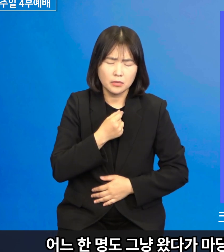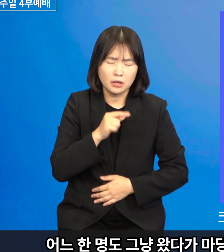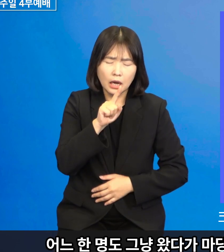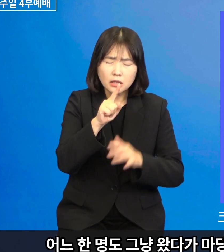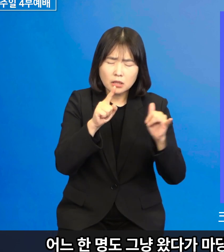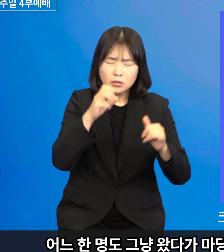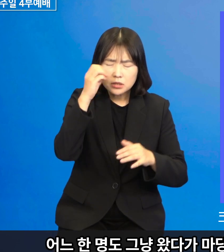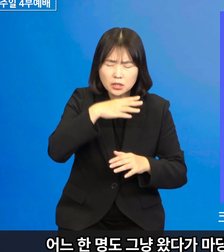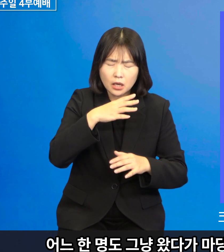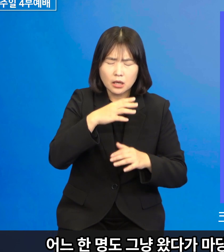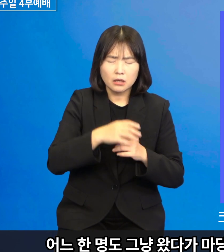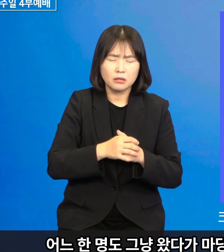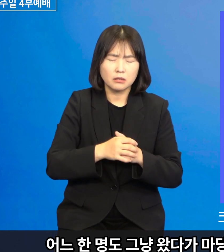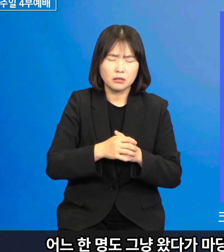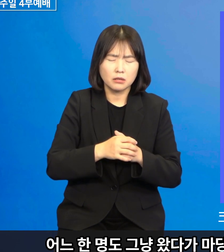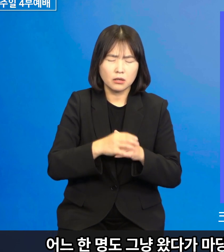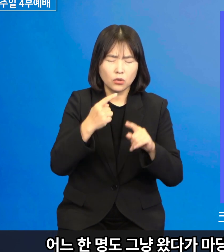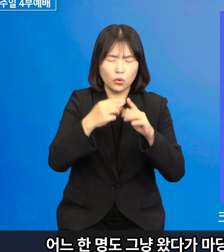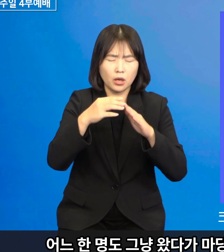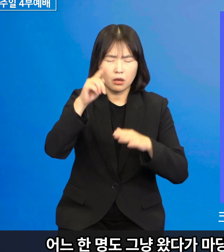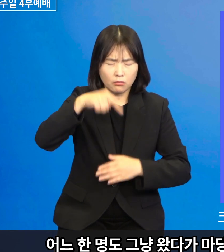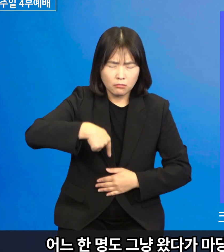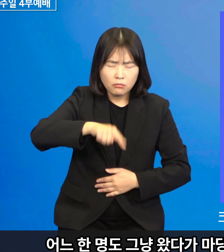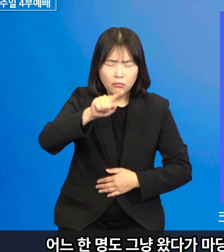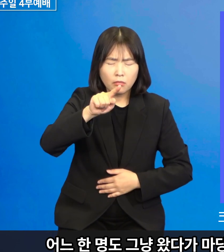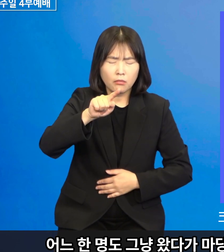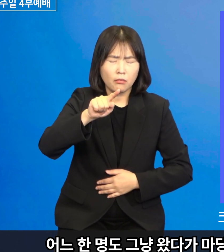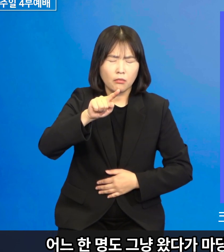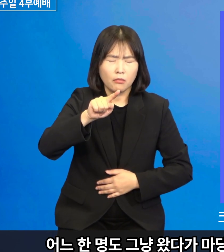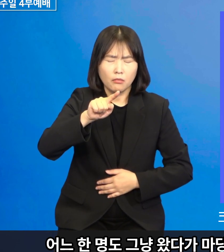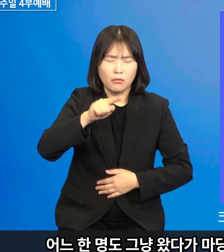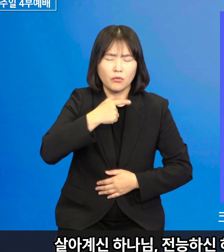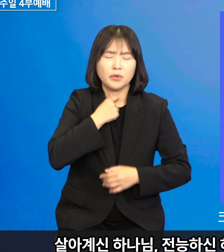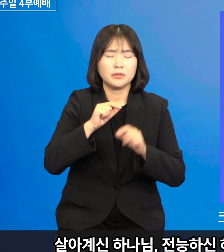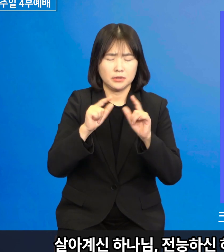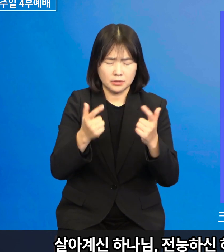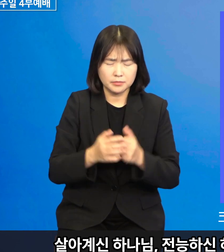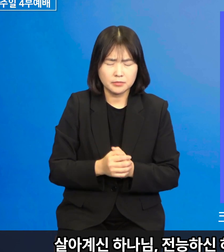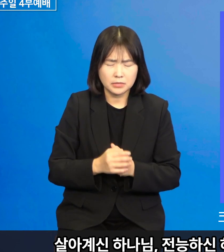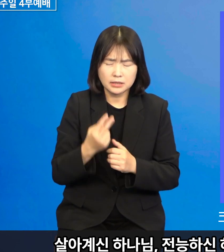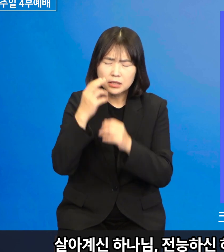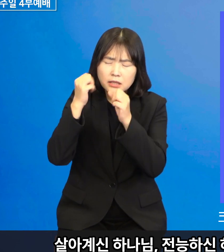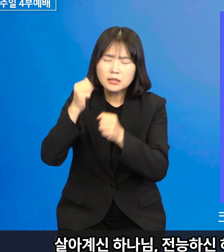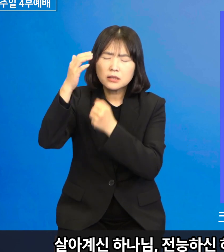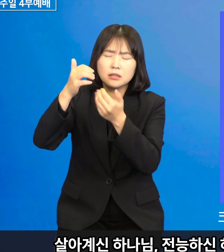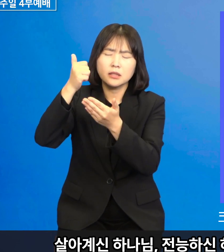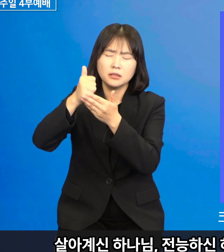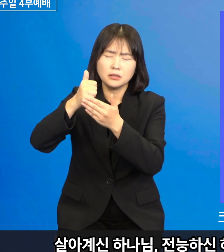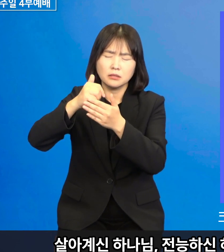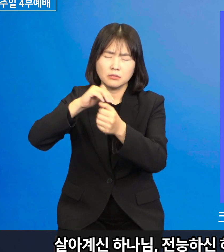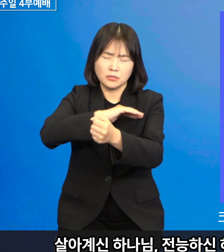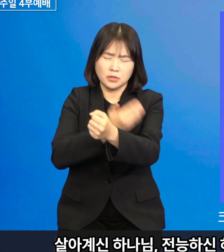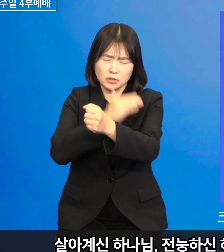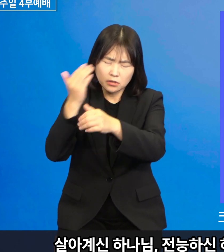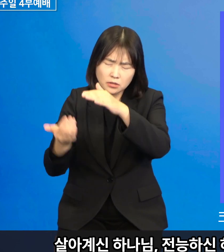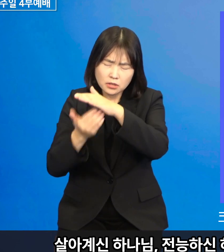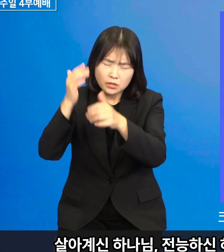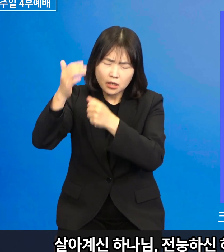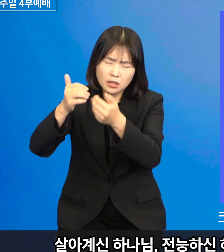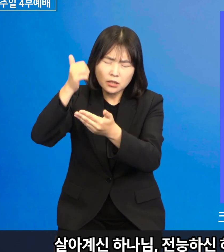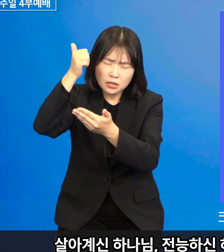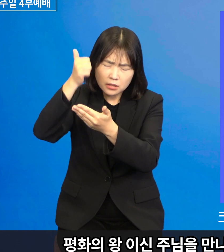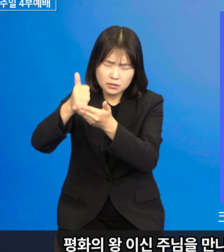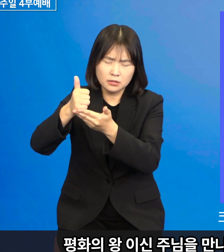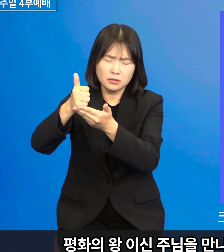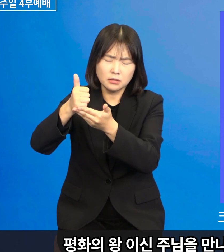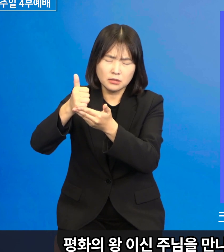왔다가 마당만 밟고 돌아가지 않기를 원합니다. 살아계신 하나님, 전능하신 하나님, 영존하신 아버지